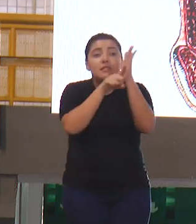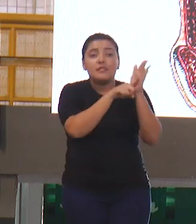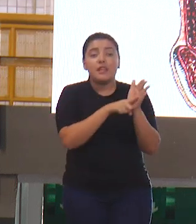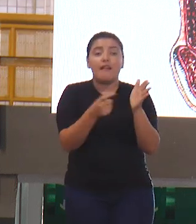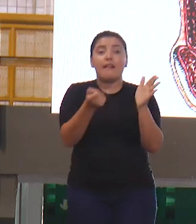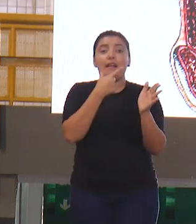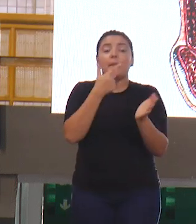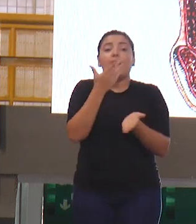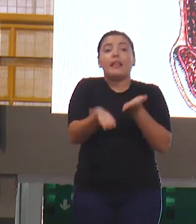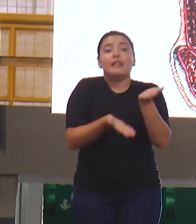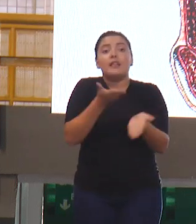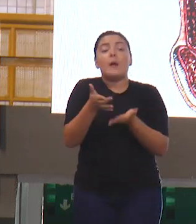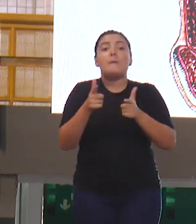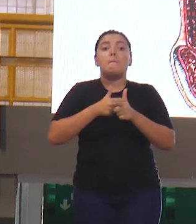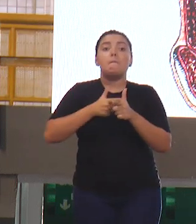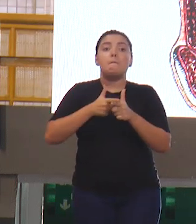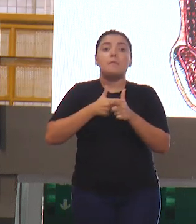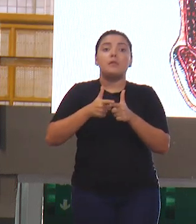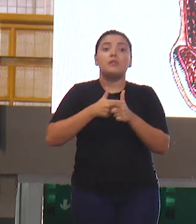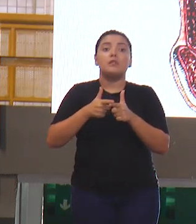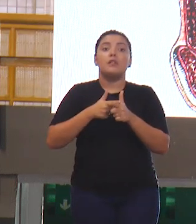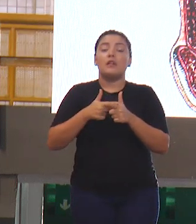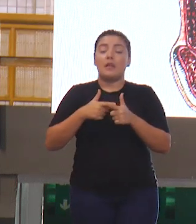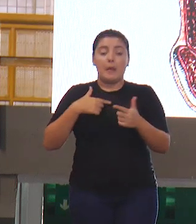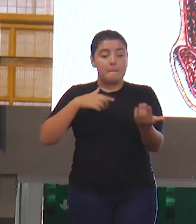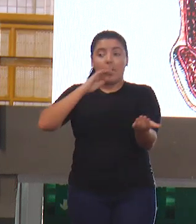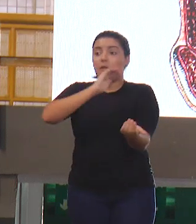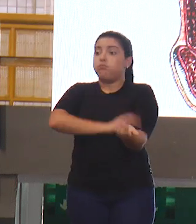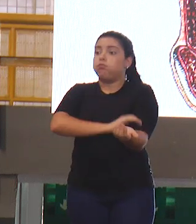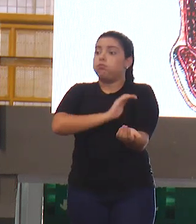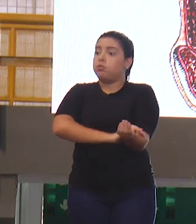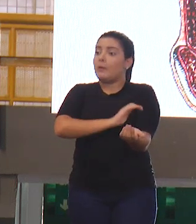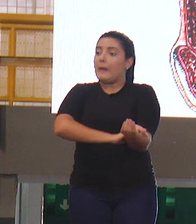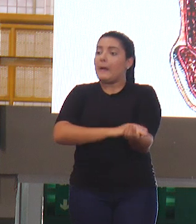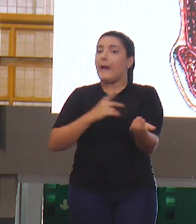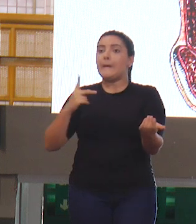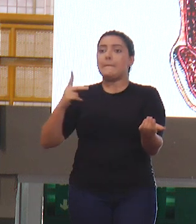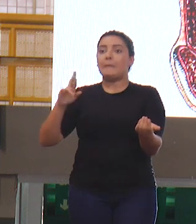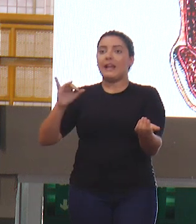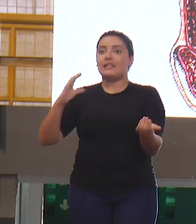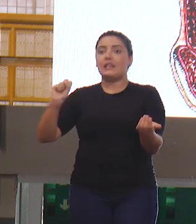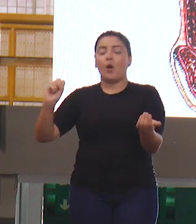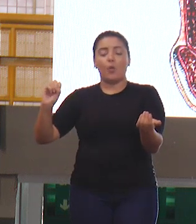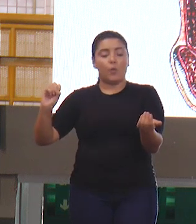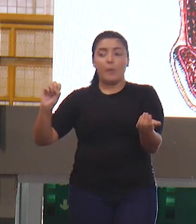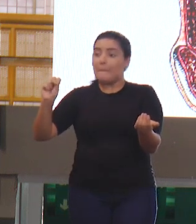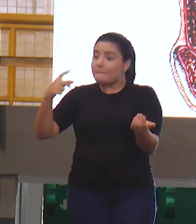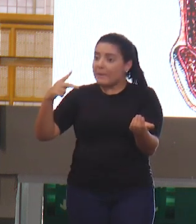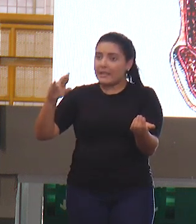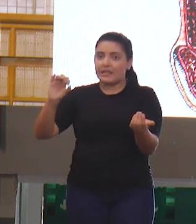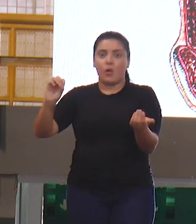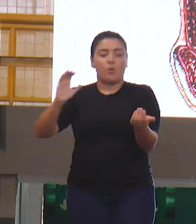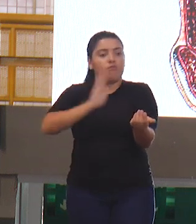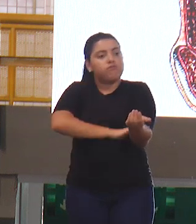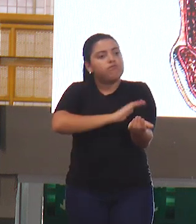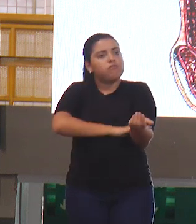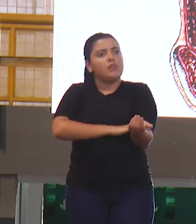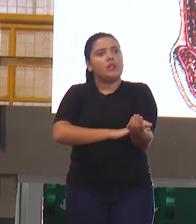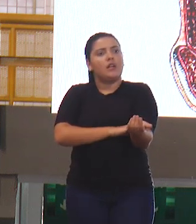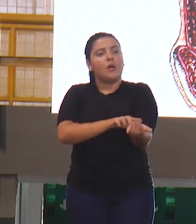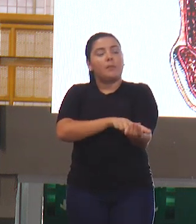para tratamento de problemas de hipertensão arterial. E aí o que ocorreu? Ele